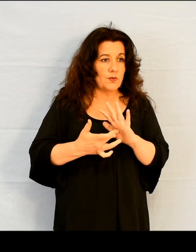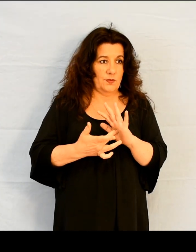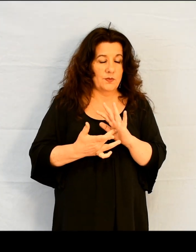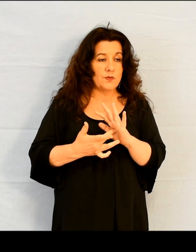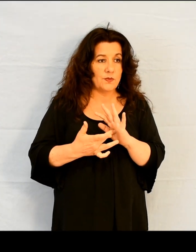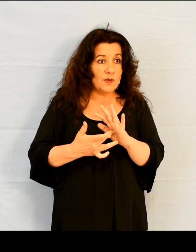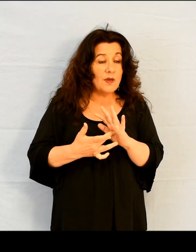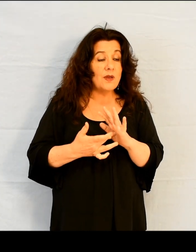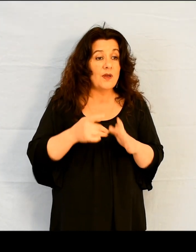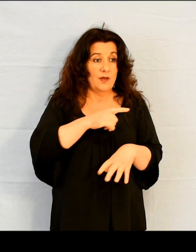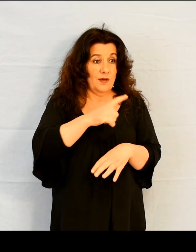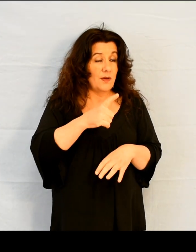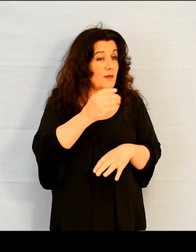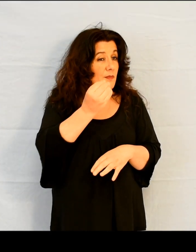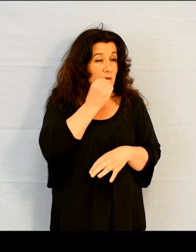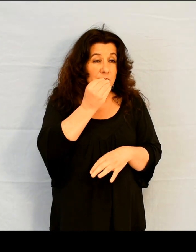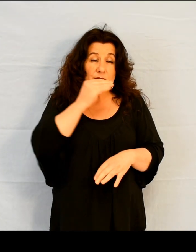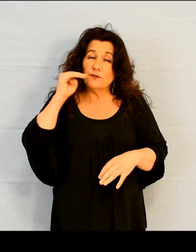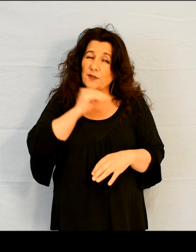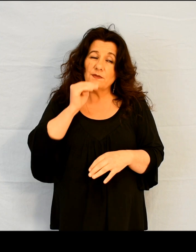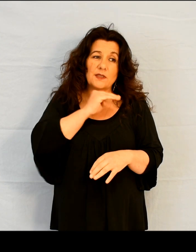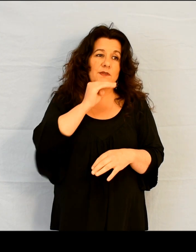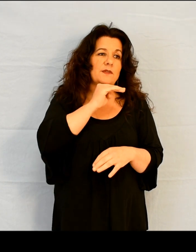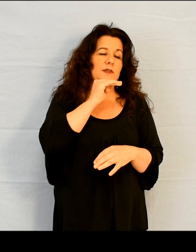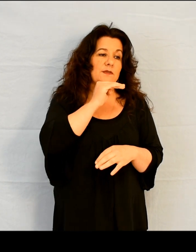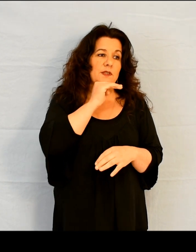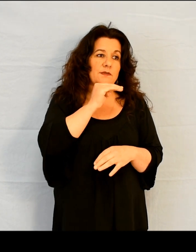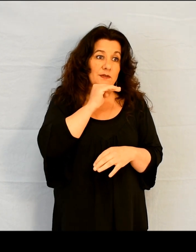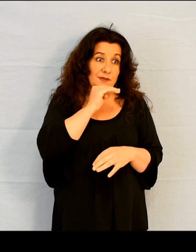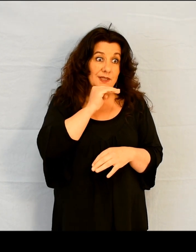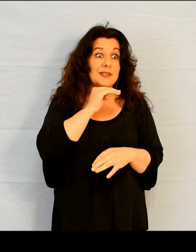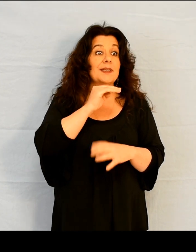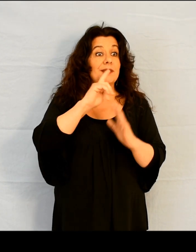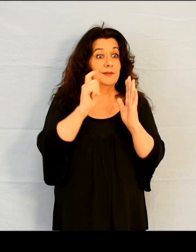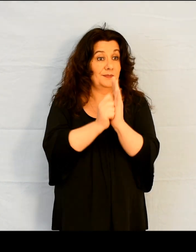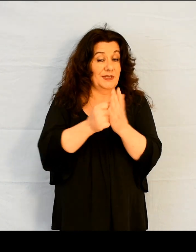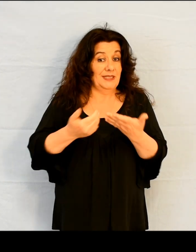Vous mangerez en toute hâte. C'est la Pâque du Seigneur.